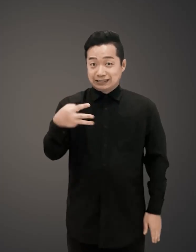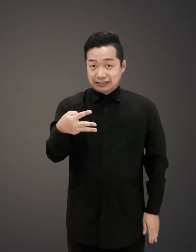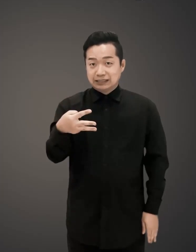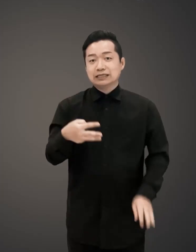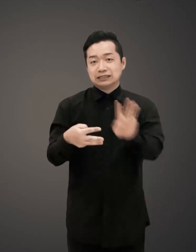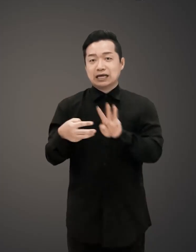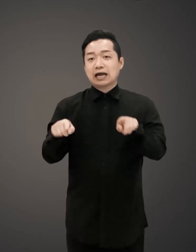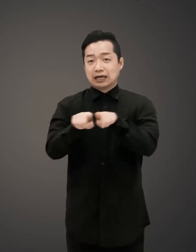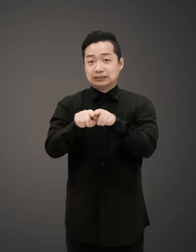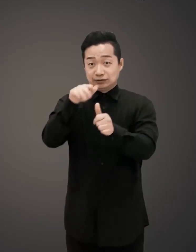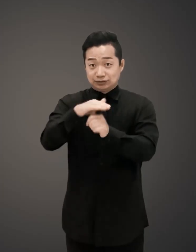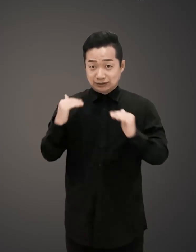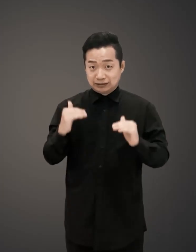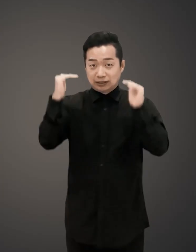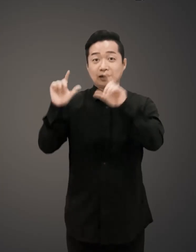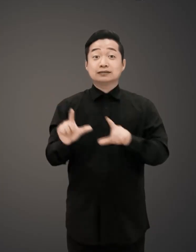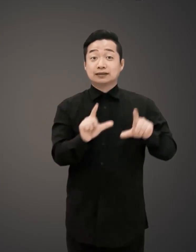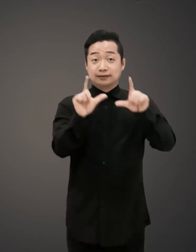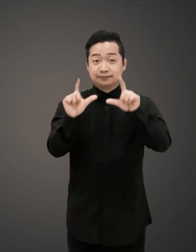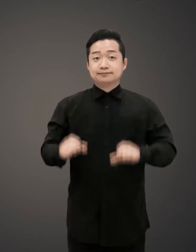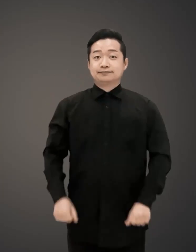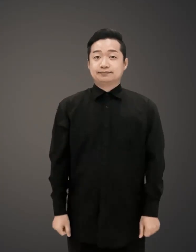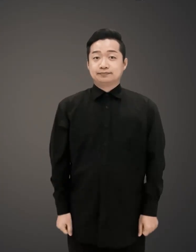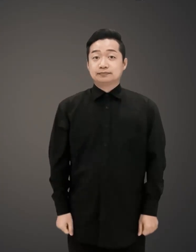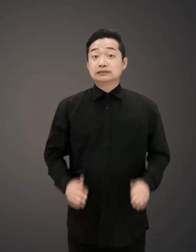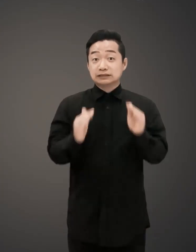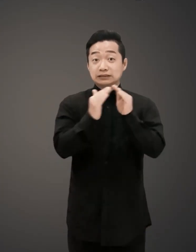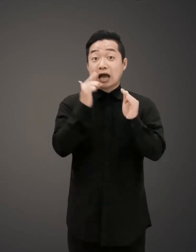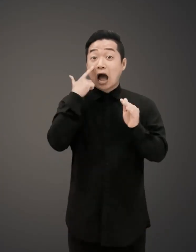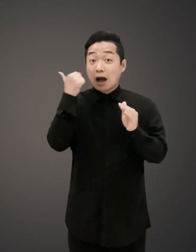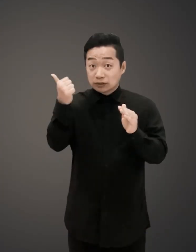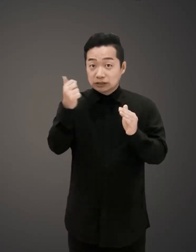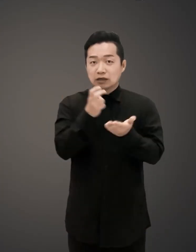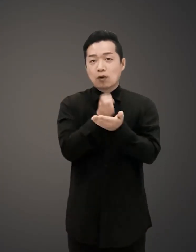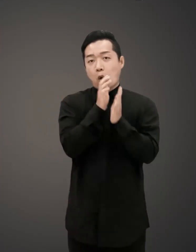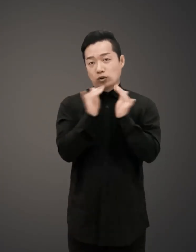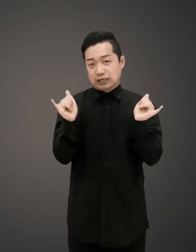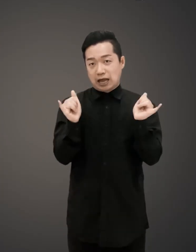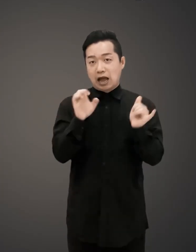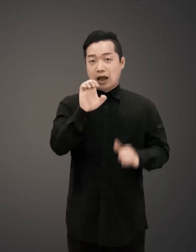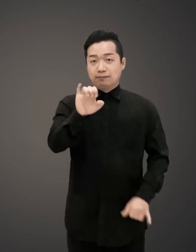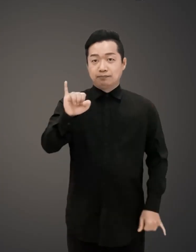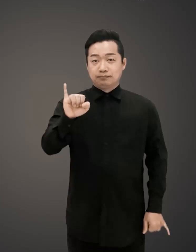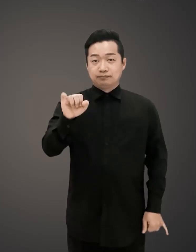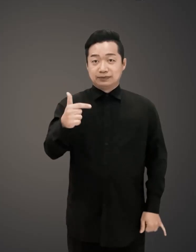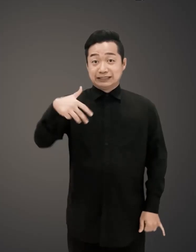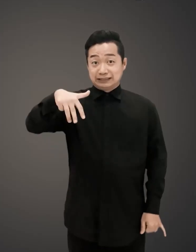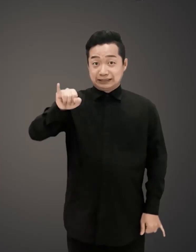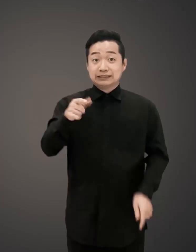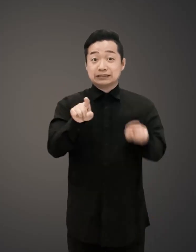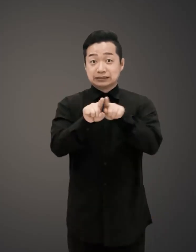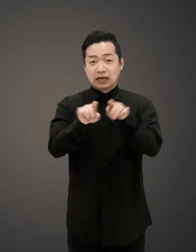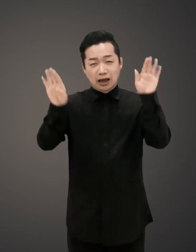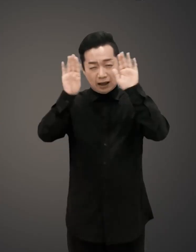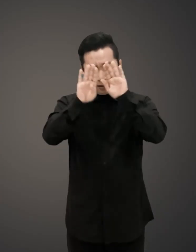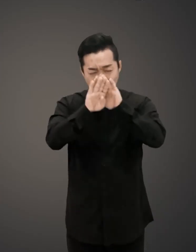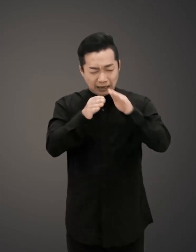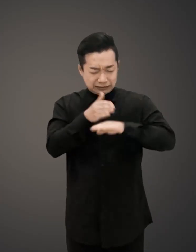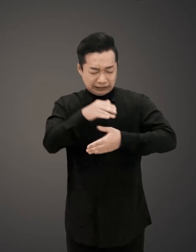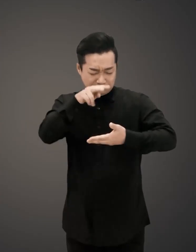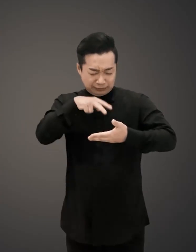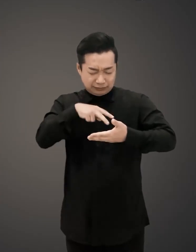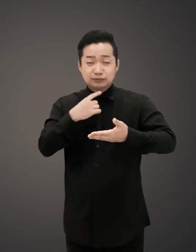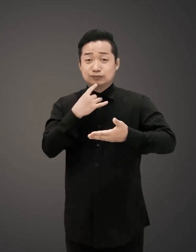딜까지 셋이 함께 소꿉친구로 지냈다. 집에서 아버지인 변호사 에티커스 펀치와 밤 늦게까지 책을 읽는